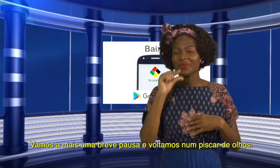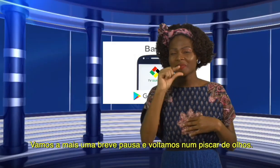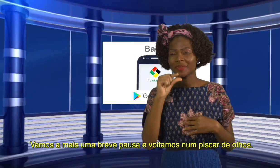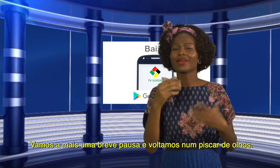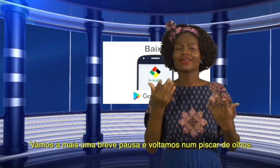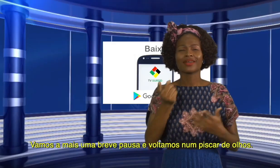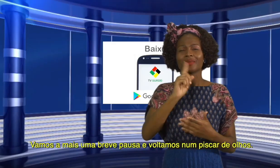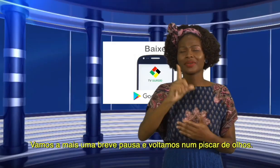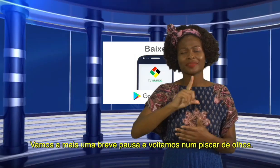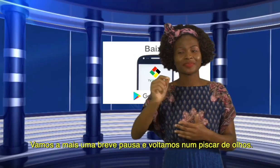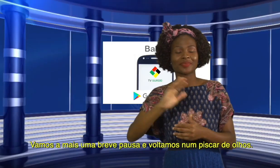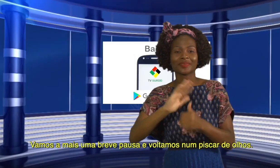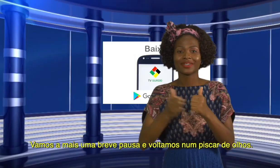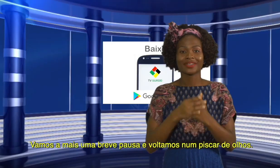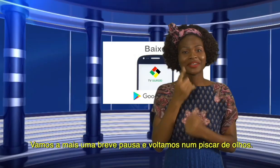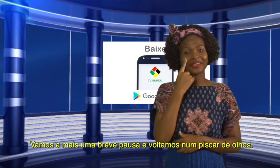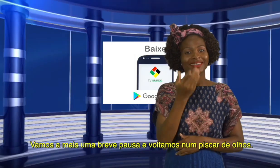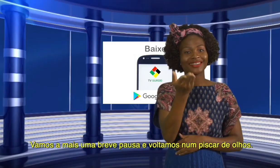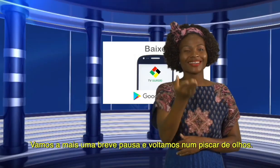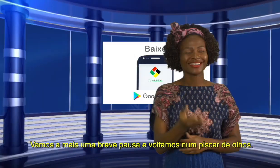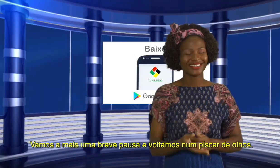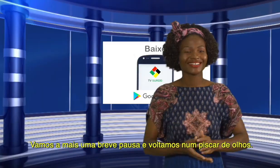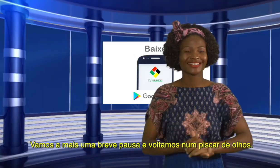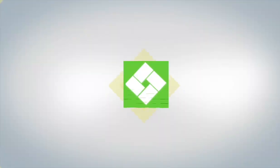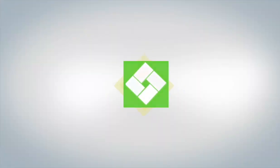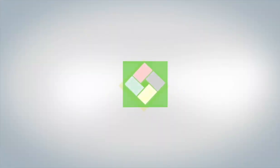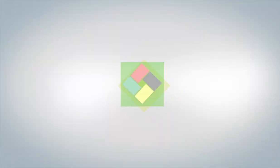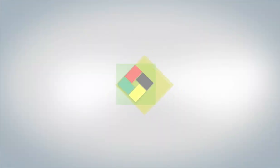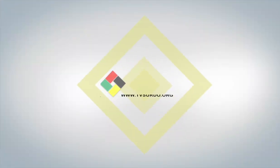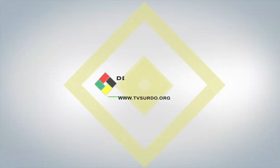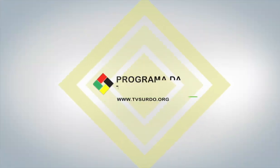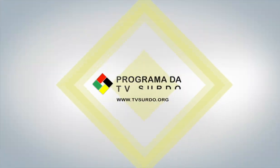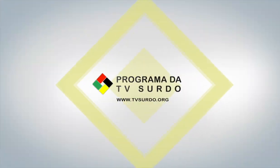breve pausa e voltamos num piscar de olhos.